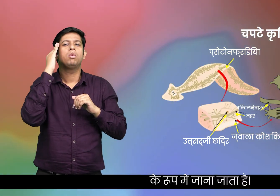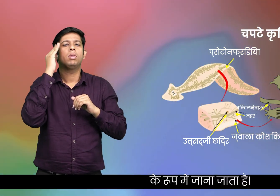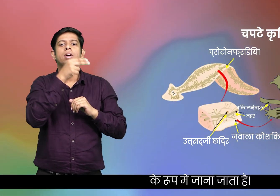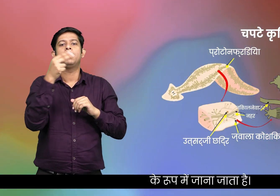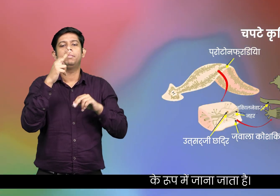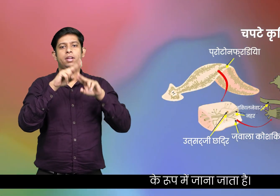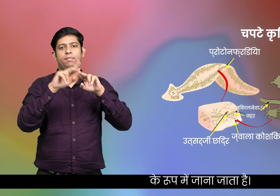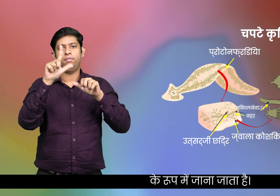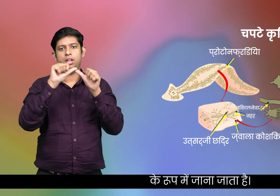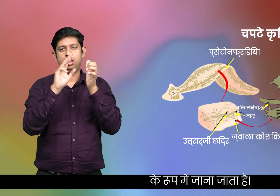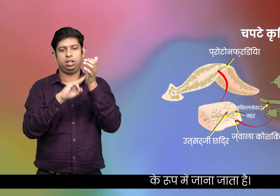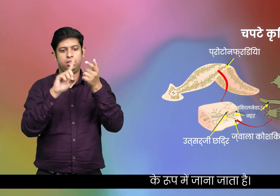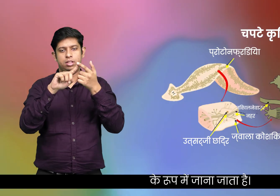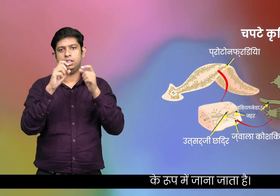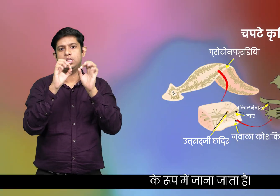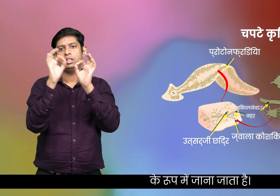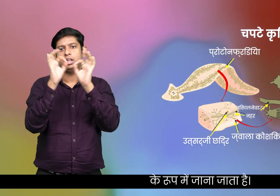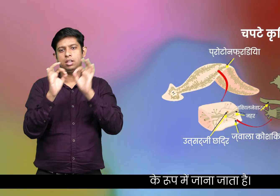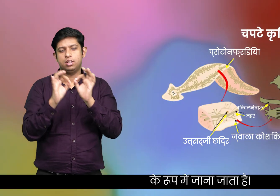में जाना जाता है।